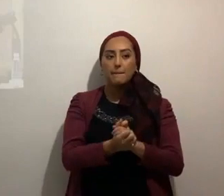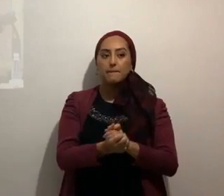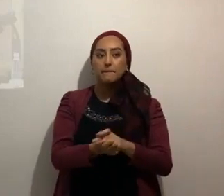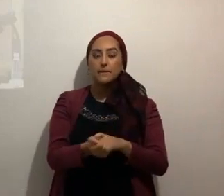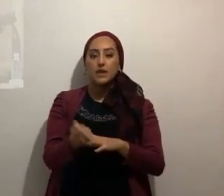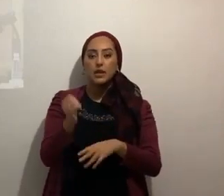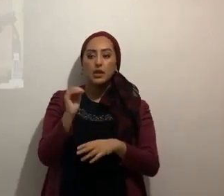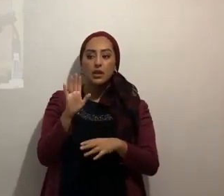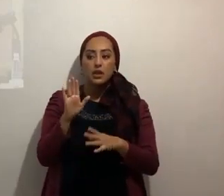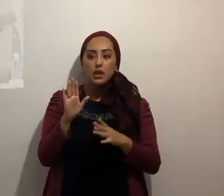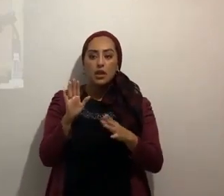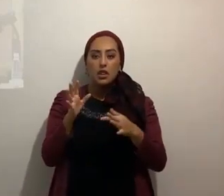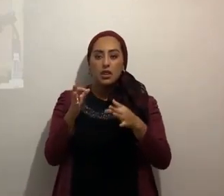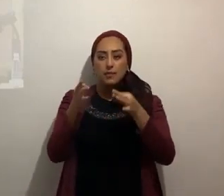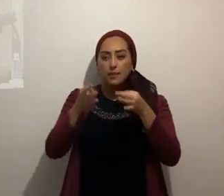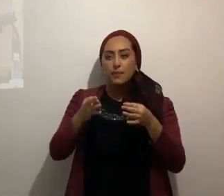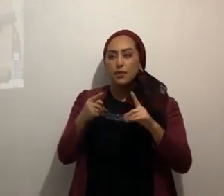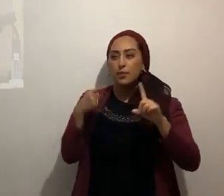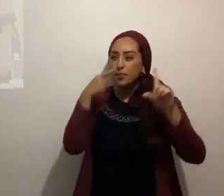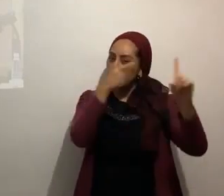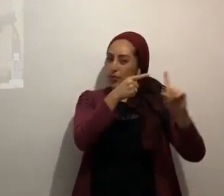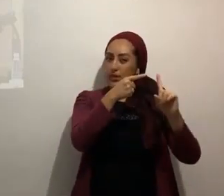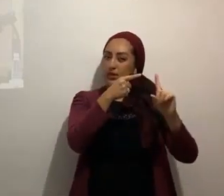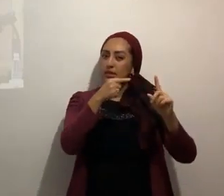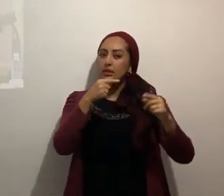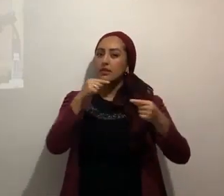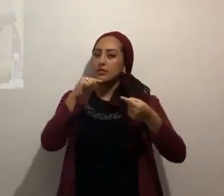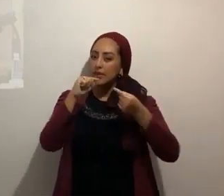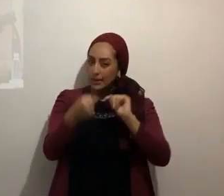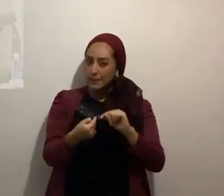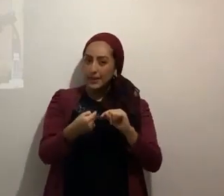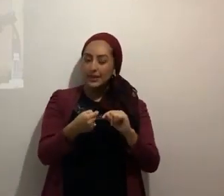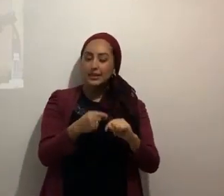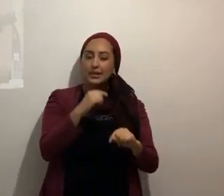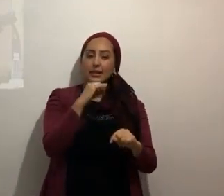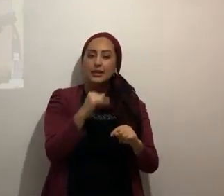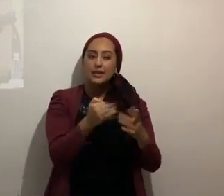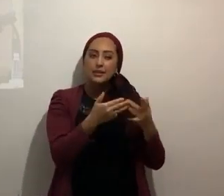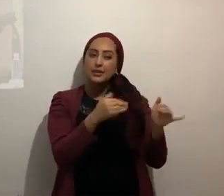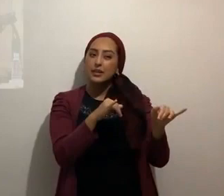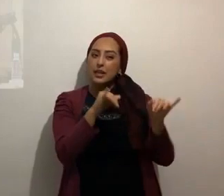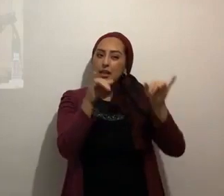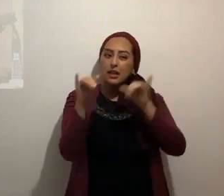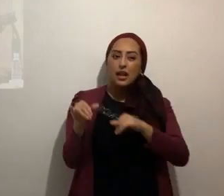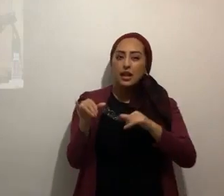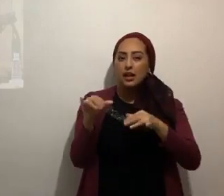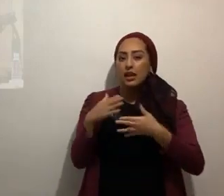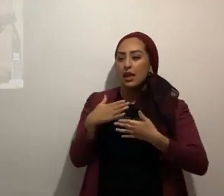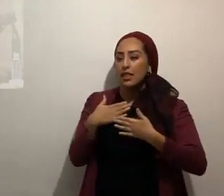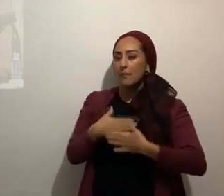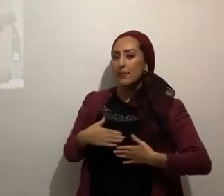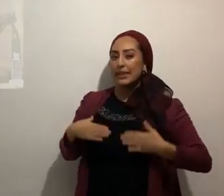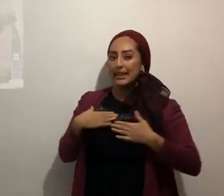Su propósito, o sea, el propósito del dolor es parecido al del placer.